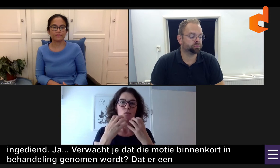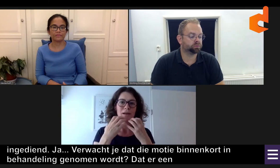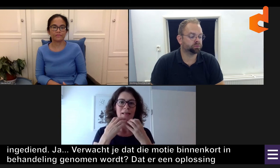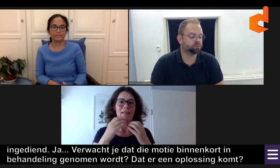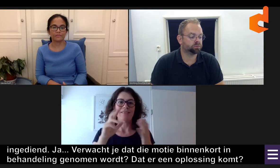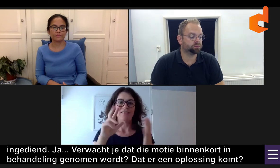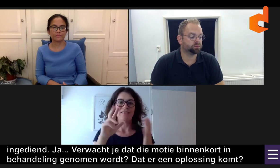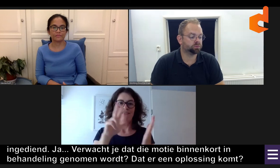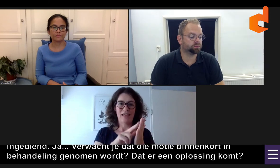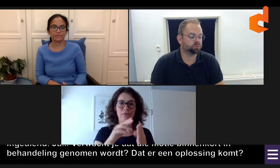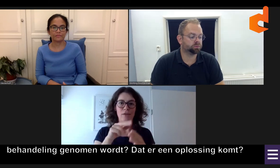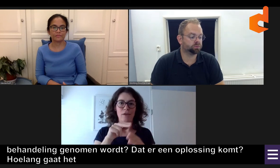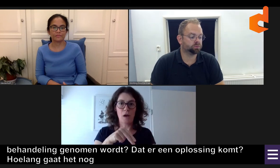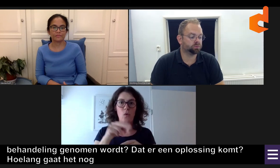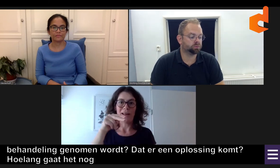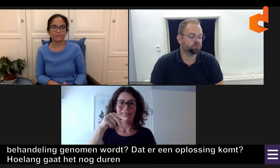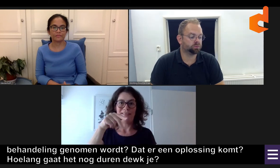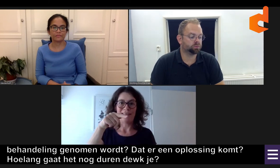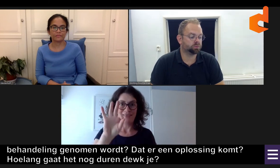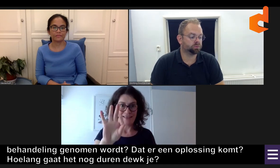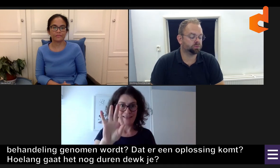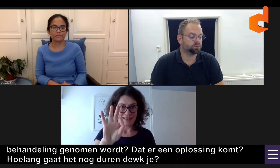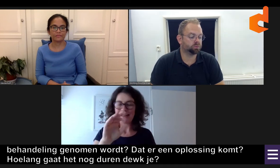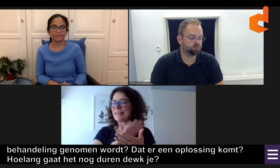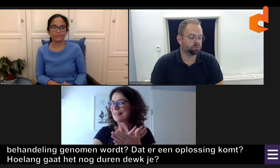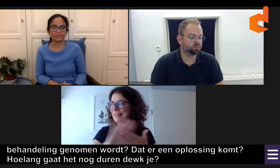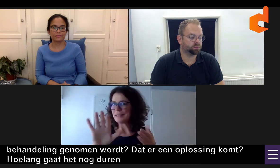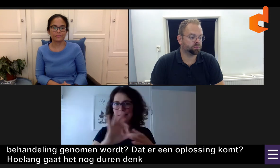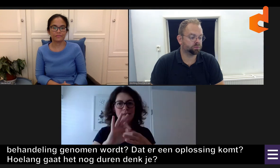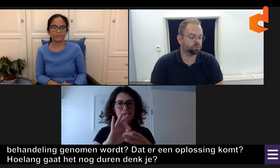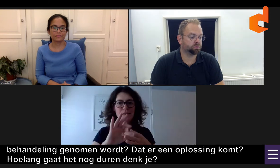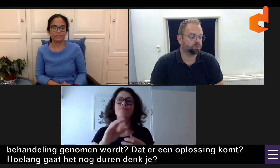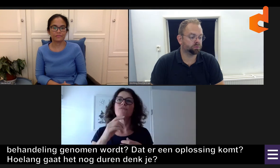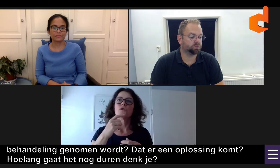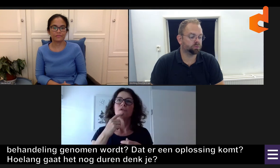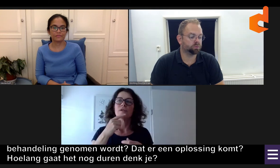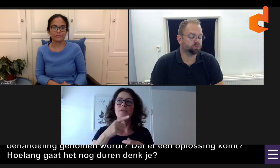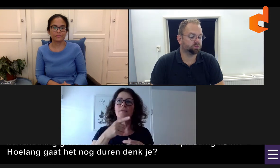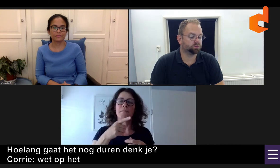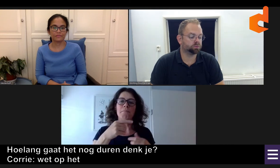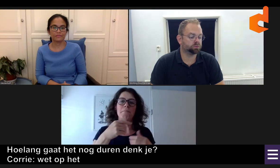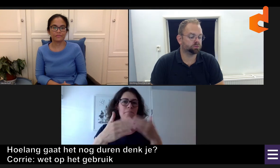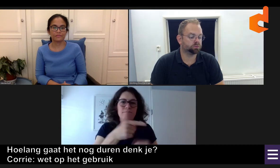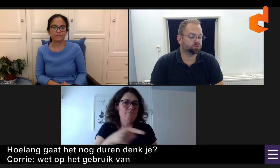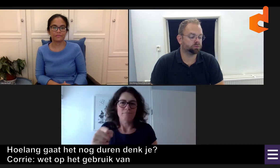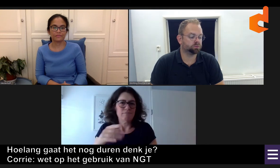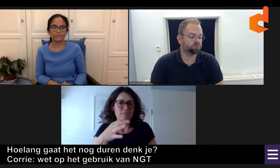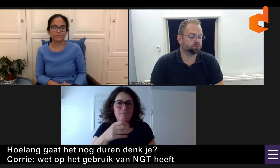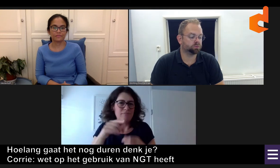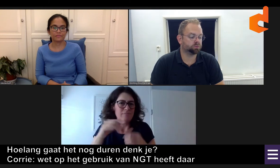Corrie? Ja, wat ik net al heb gezegd. Hè, de wet op het gebruik van NGT heeft daar op zich niks mee te